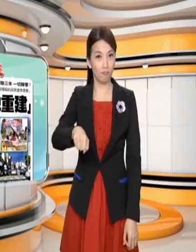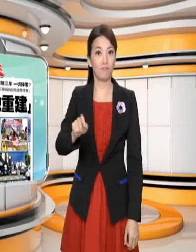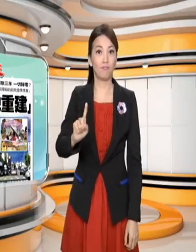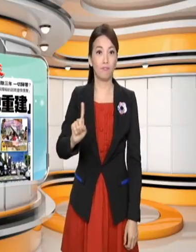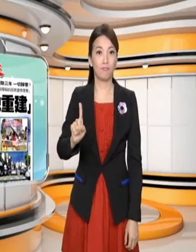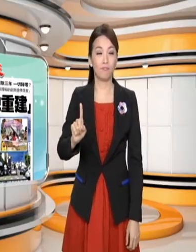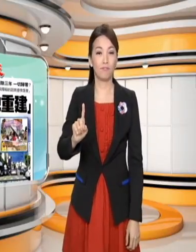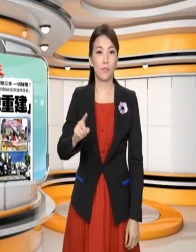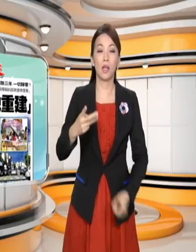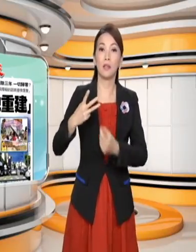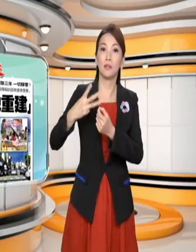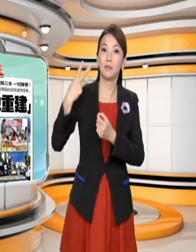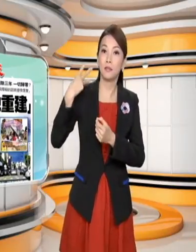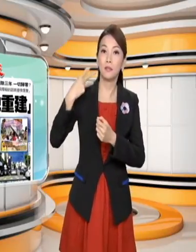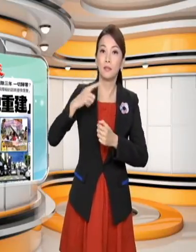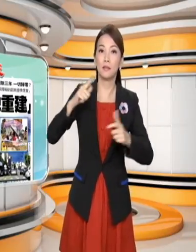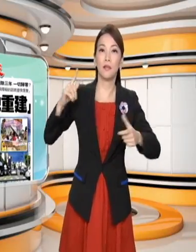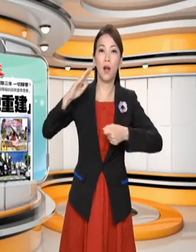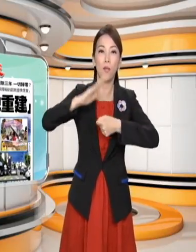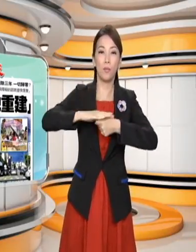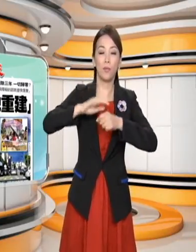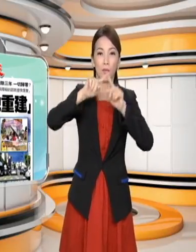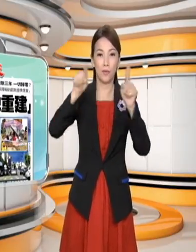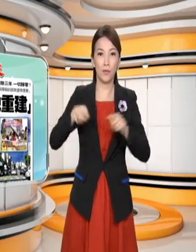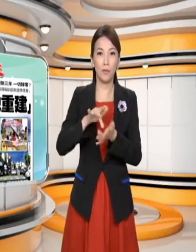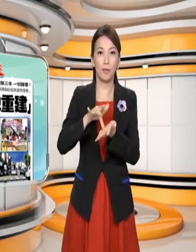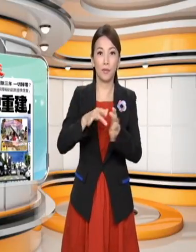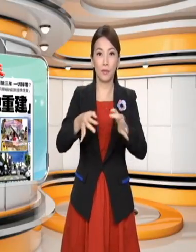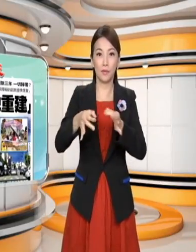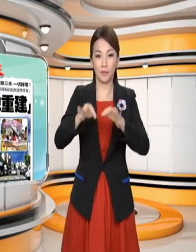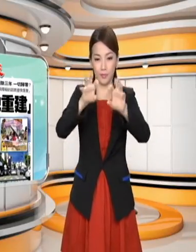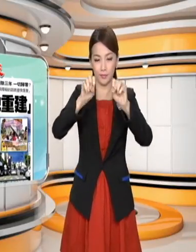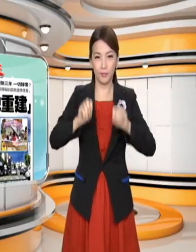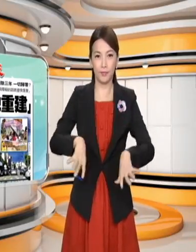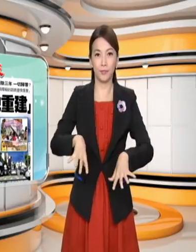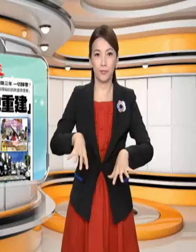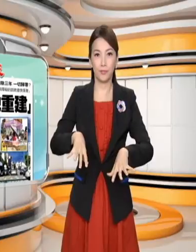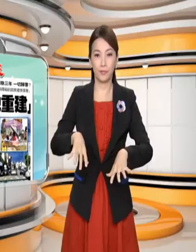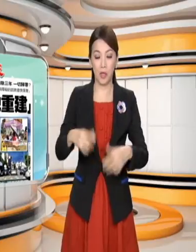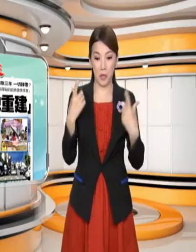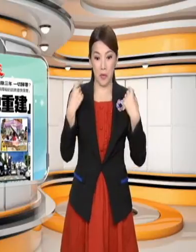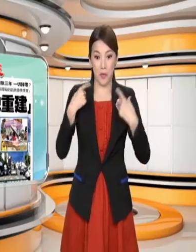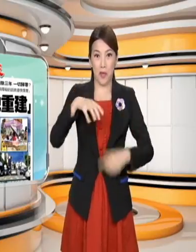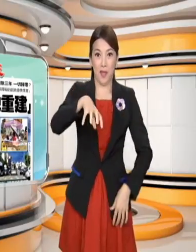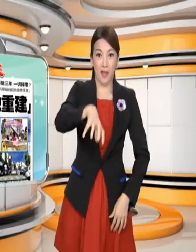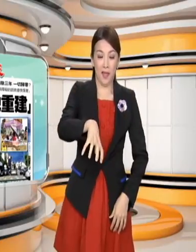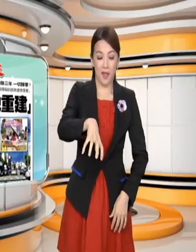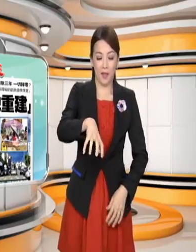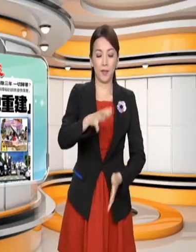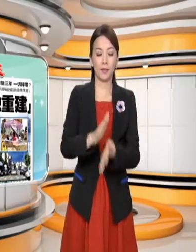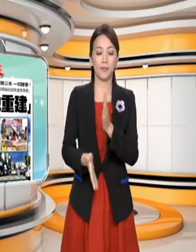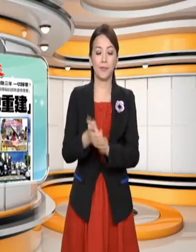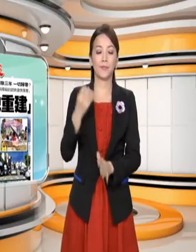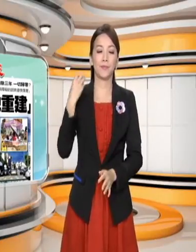已经拆除3年大埔开发案的张药房，原则上原地重